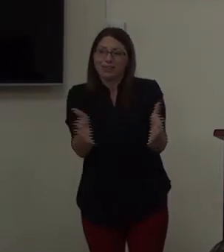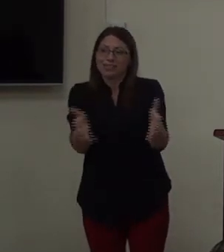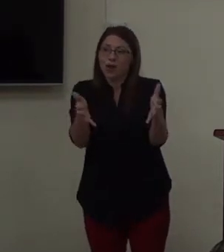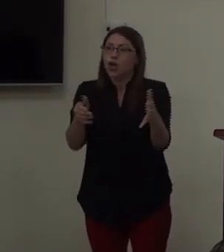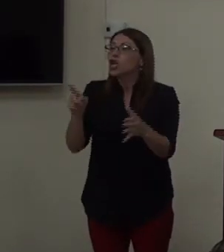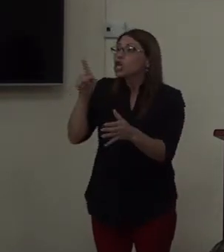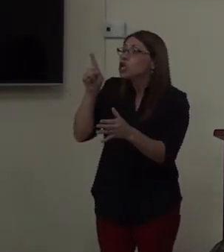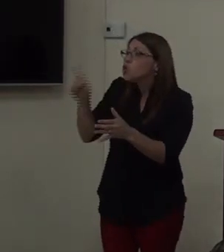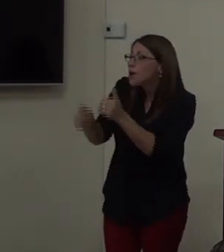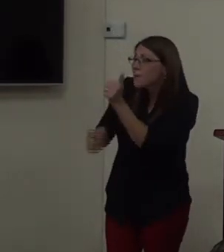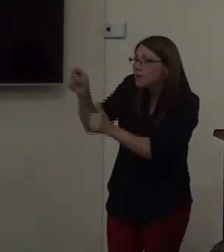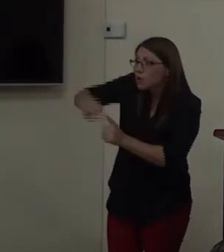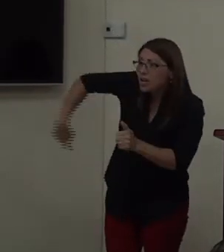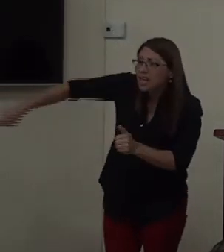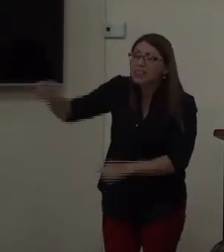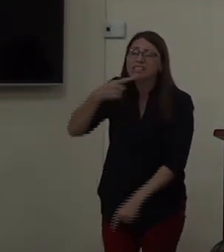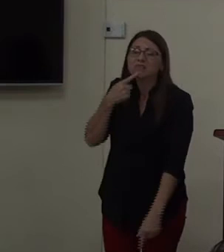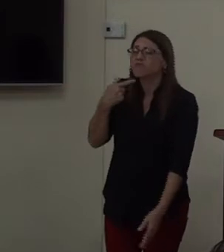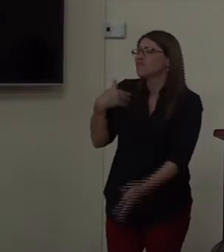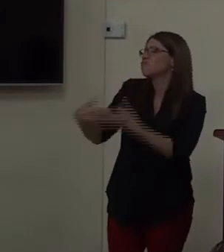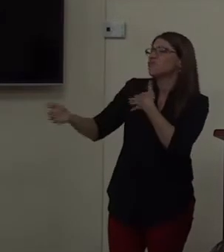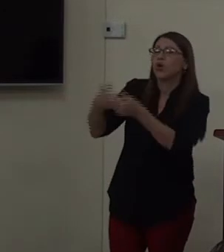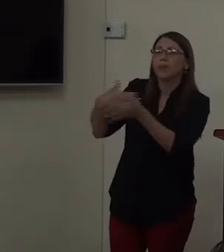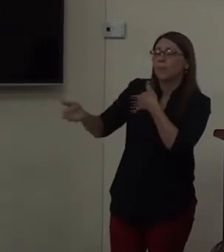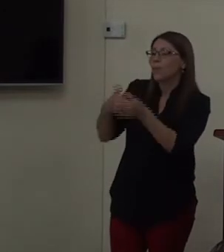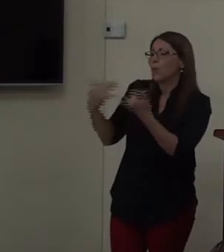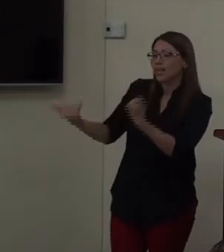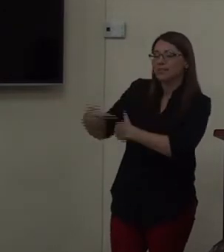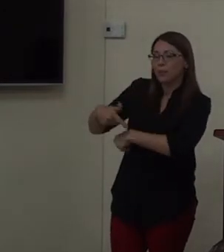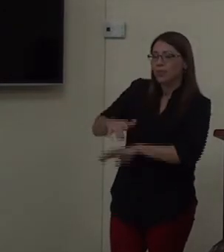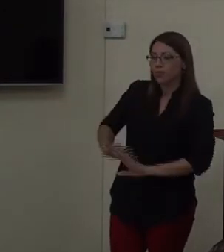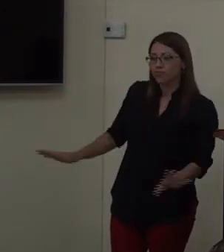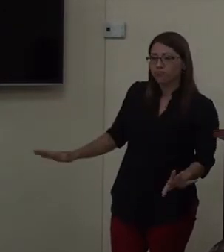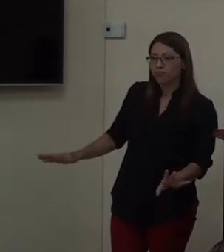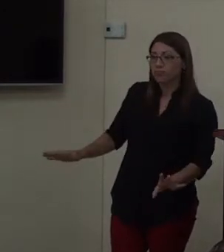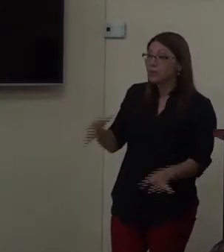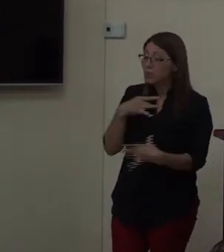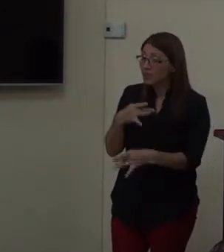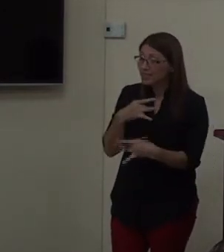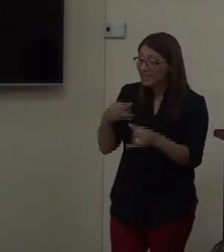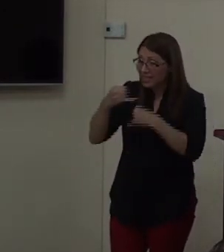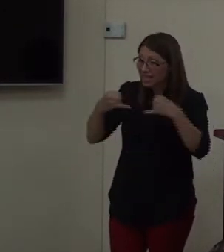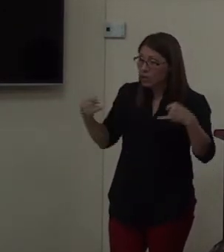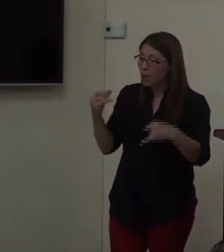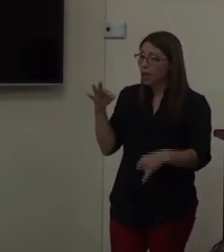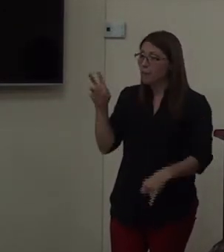importa en este momento, ¿verdad? Porque bueno, es muy interesante, ¿verdad? En el idioma de Brolan,